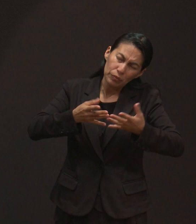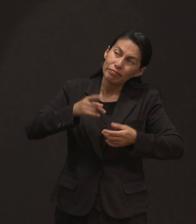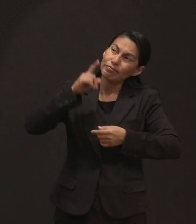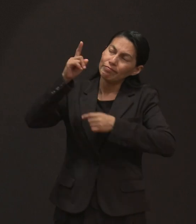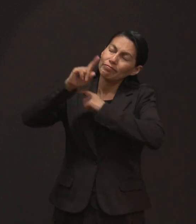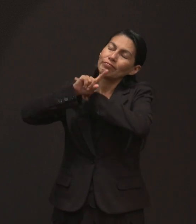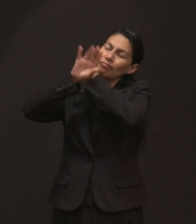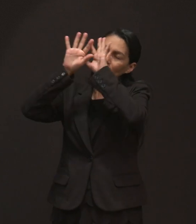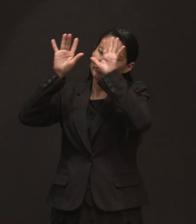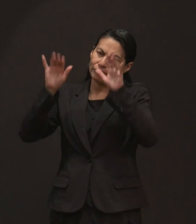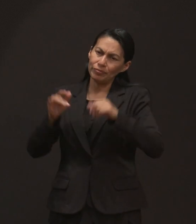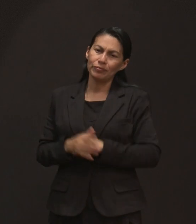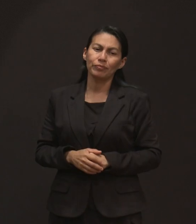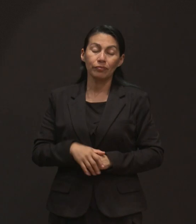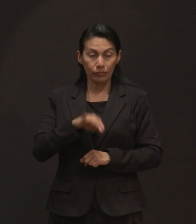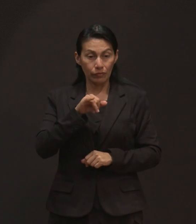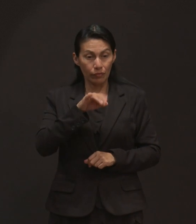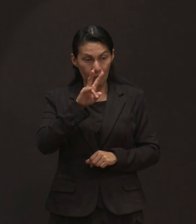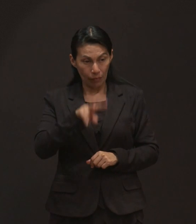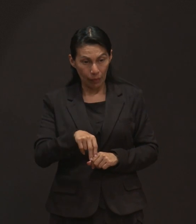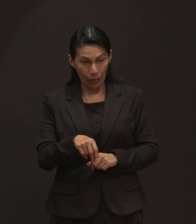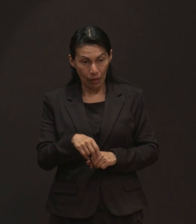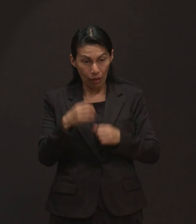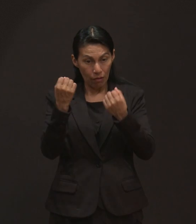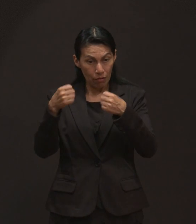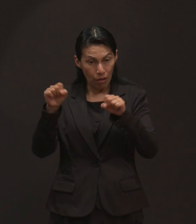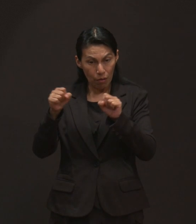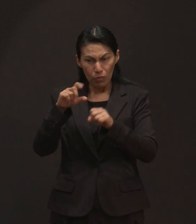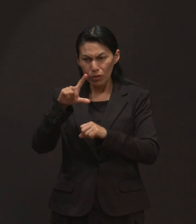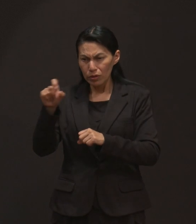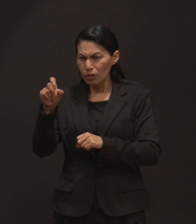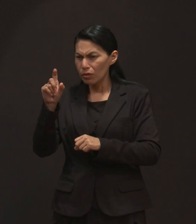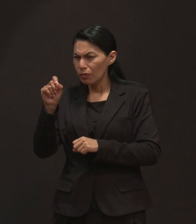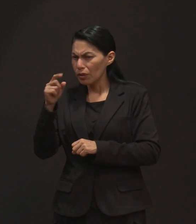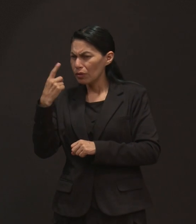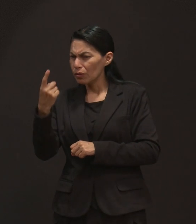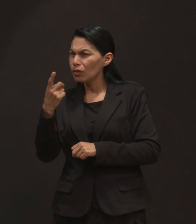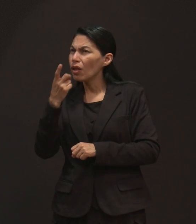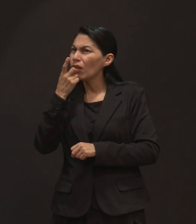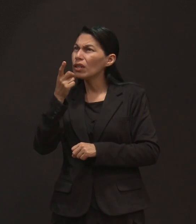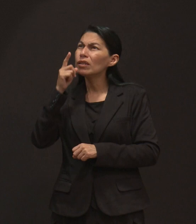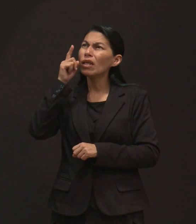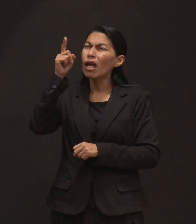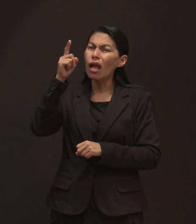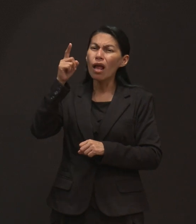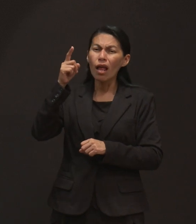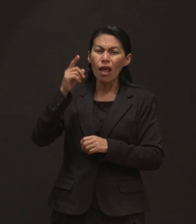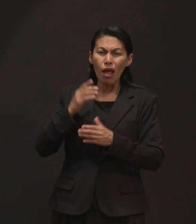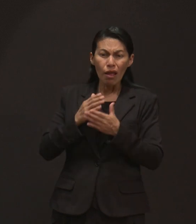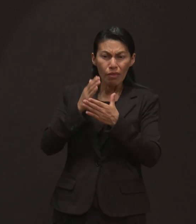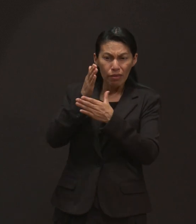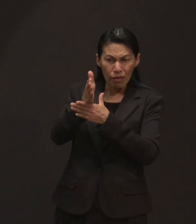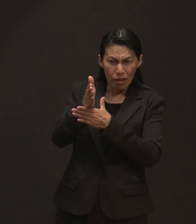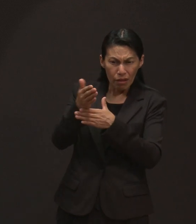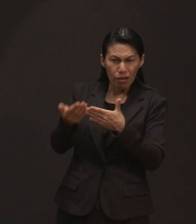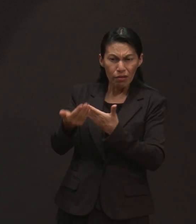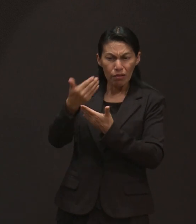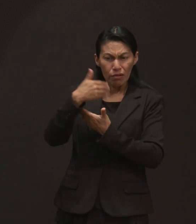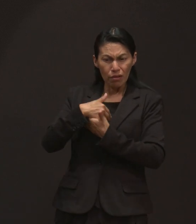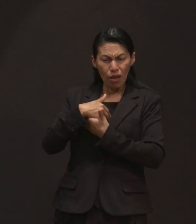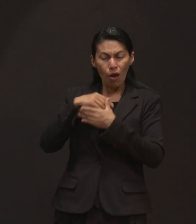Dios! Sí, de hecho, pues está el Salmo 121, donde dice que Él cuidará nuestra entrada y nuestra